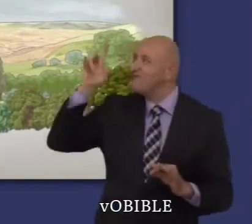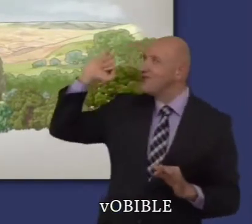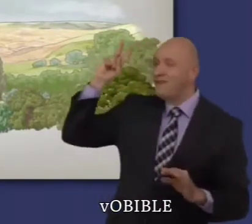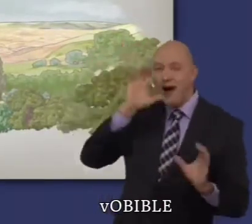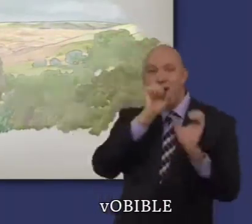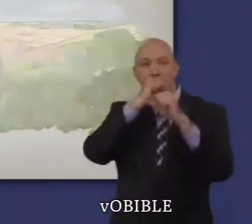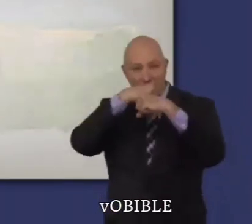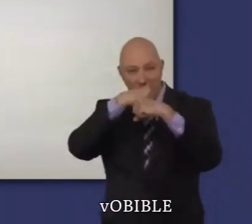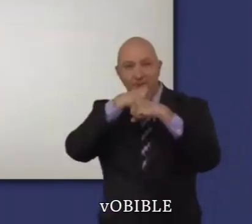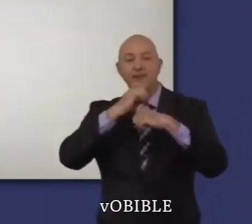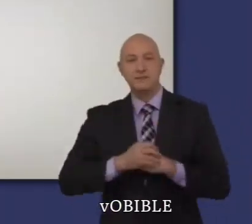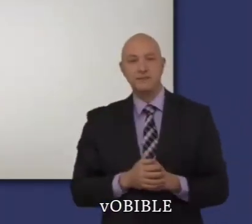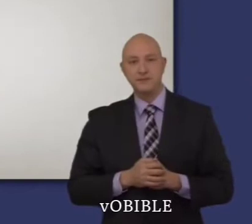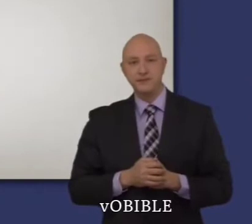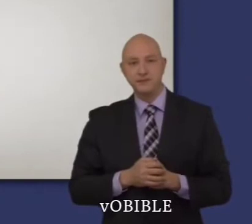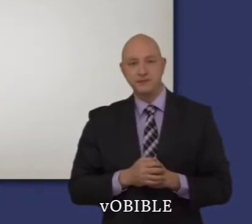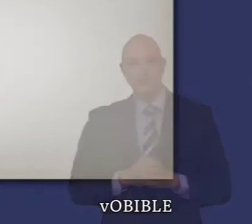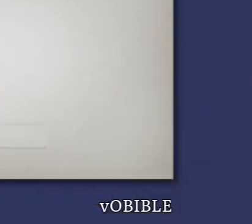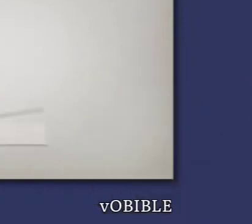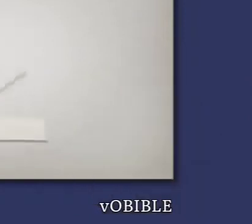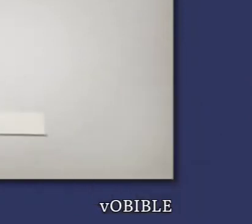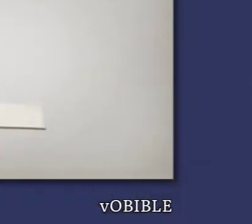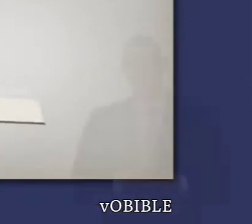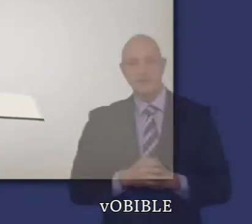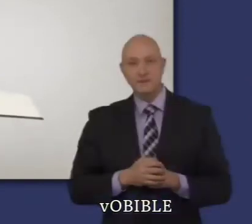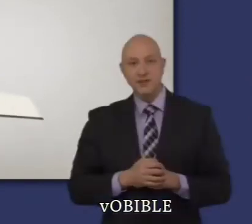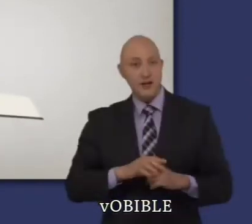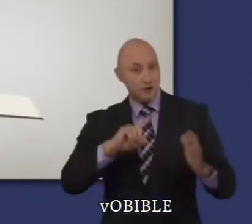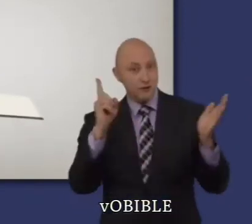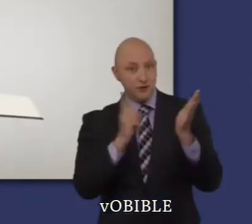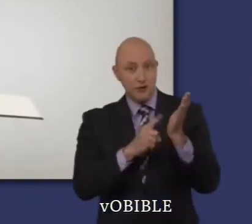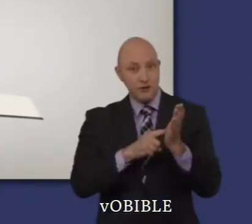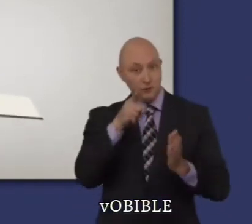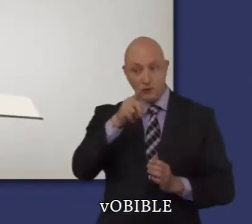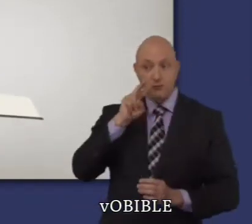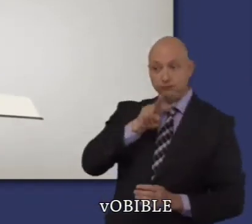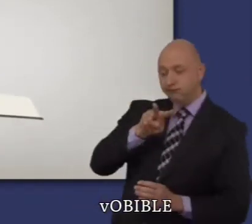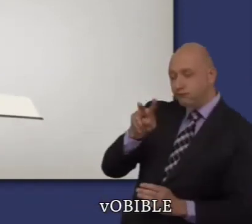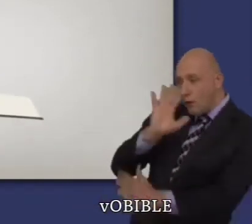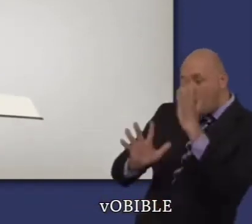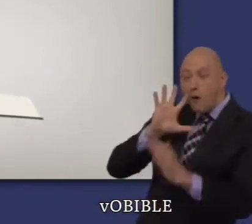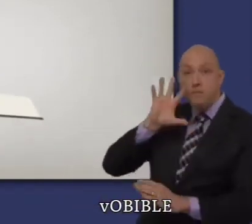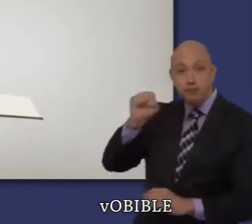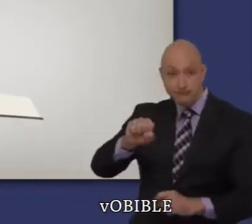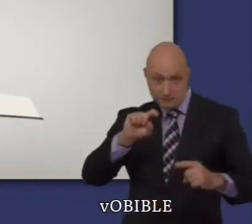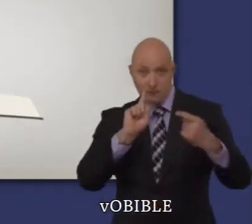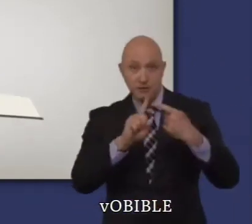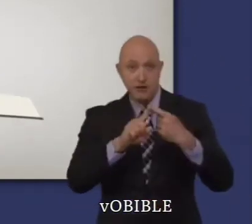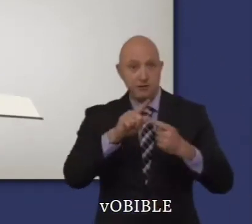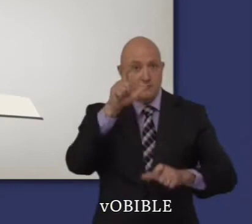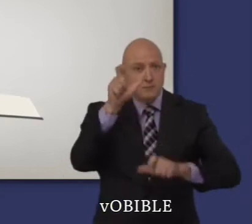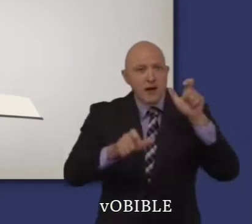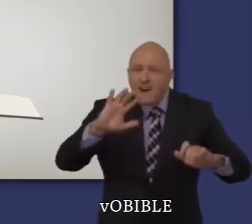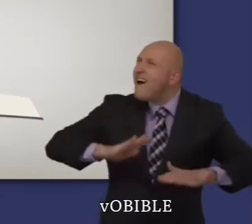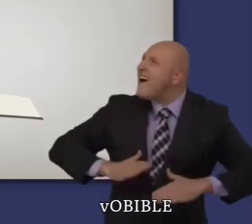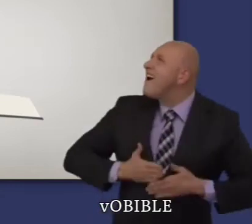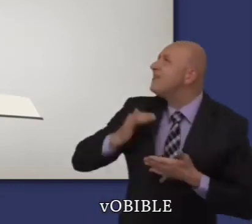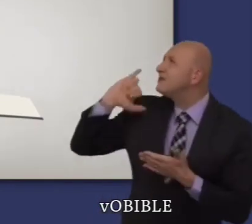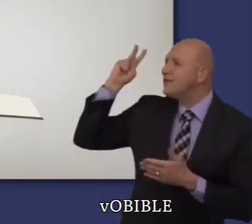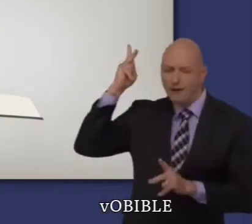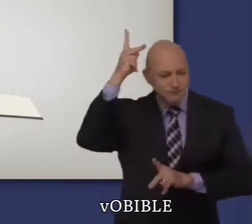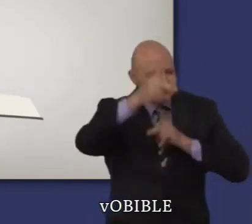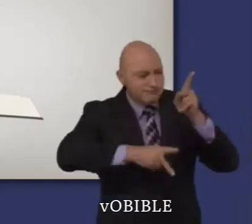yeux, mais tu n'y entreras pas. » Ensuite, Moïse meurt, à l'âge de 120 ans, et Jéhovah l'enterre en Moab, dans un